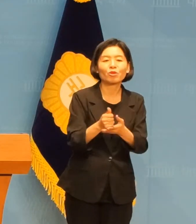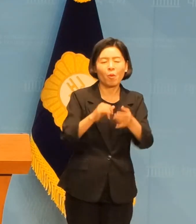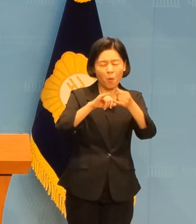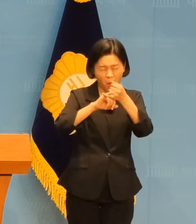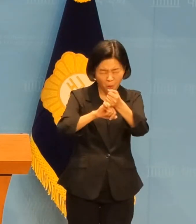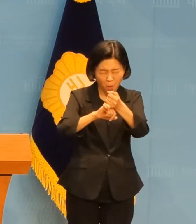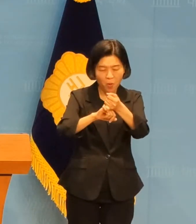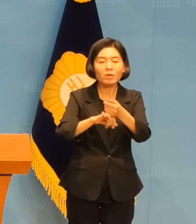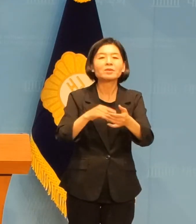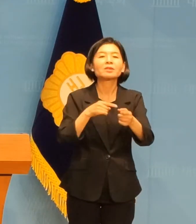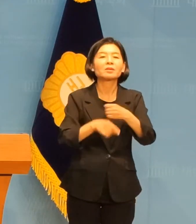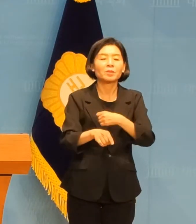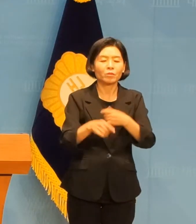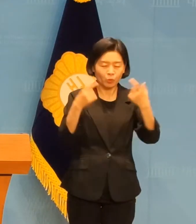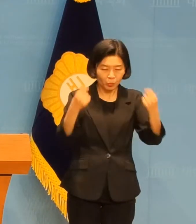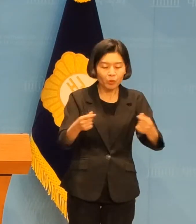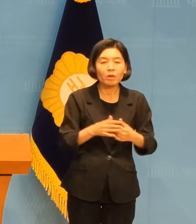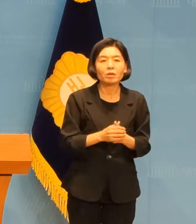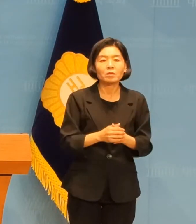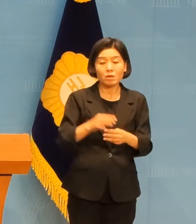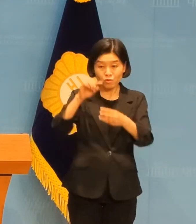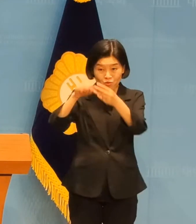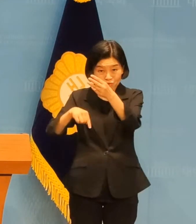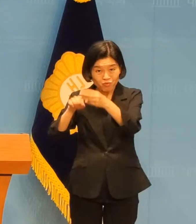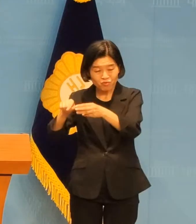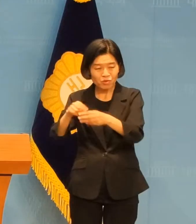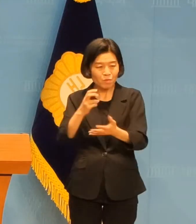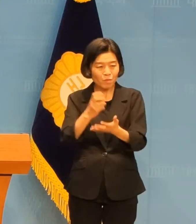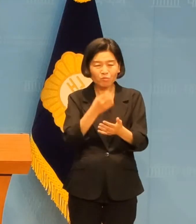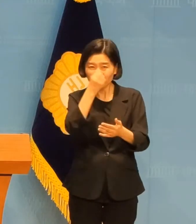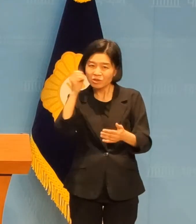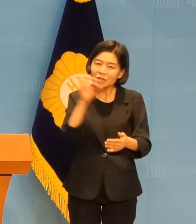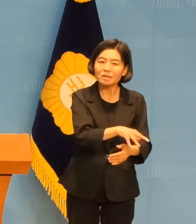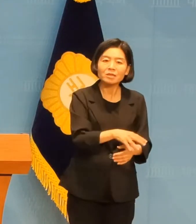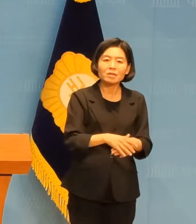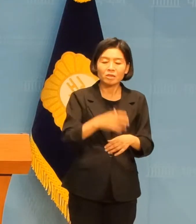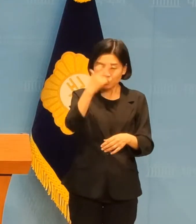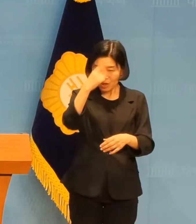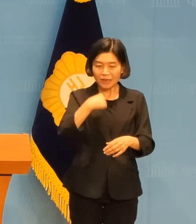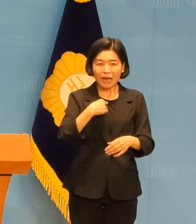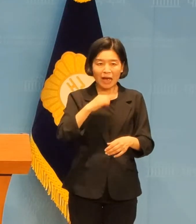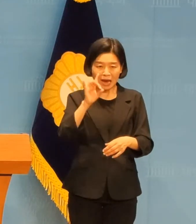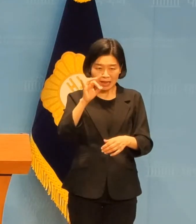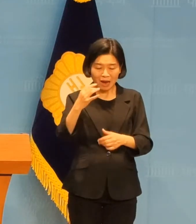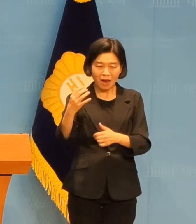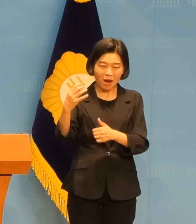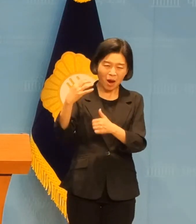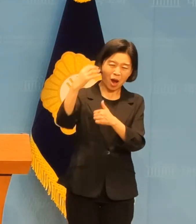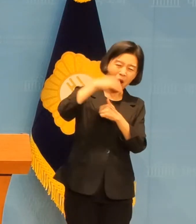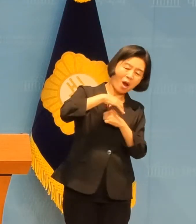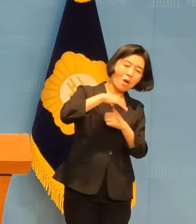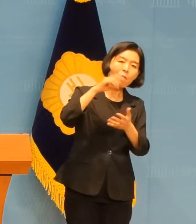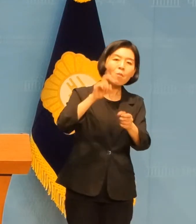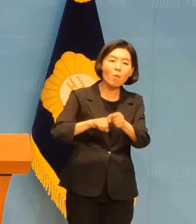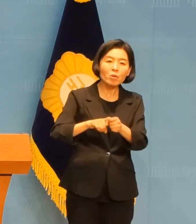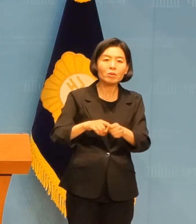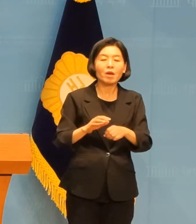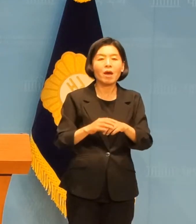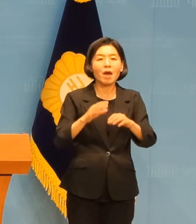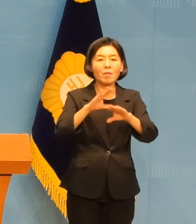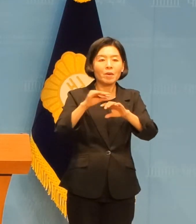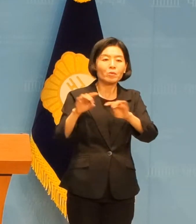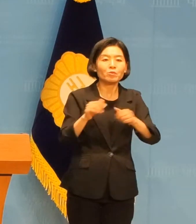이유입니다. 하지만 윤석열은 이를 무시했고 최민희 하나를 막기 위해 방송통신위원회를 독임제